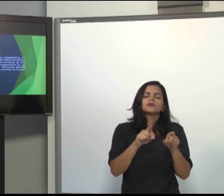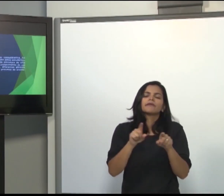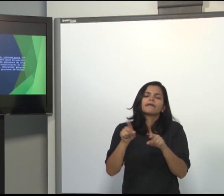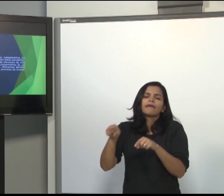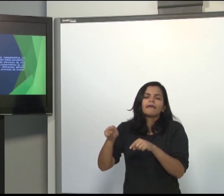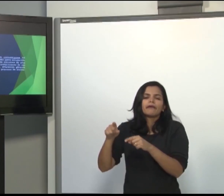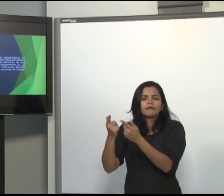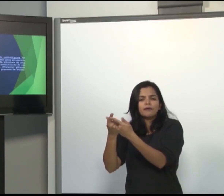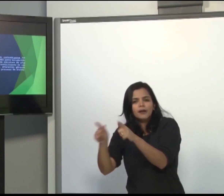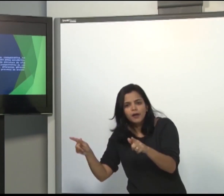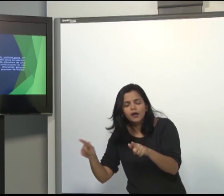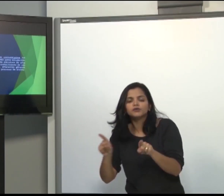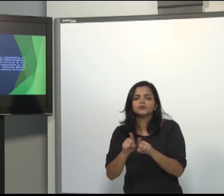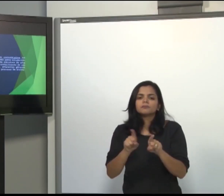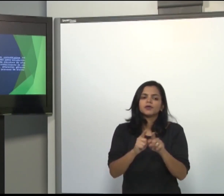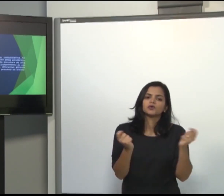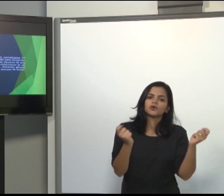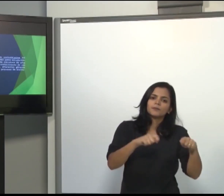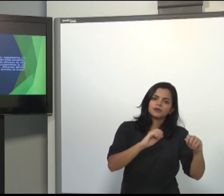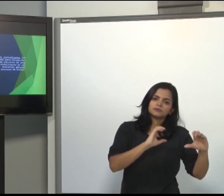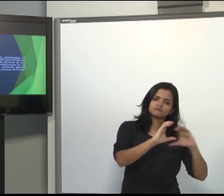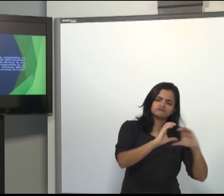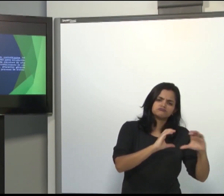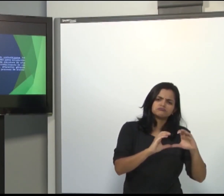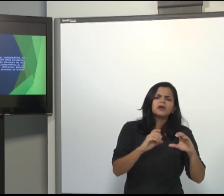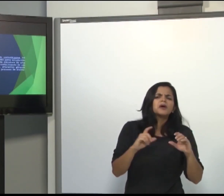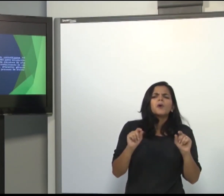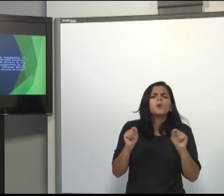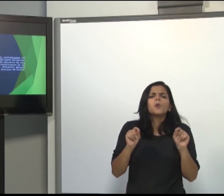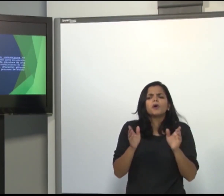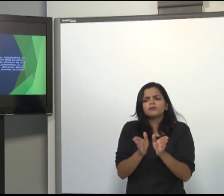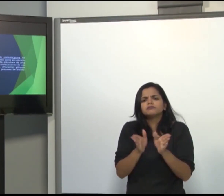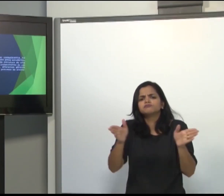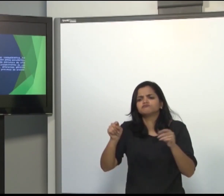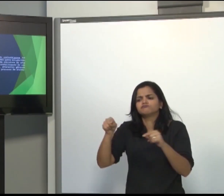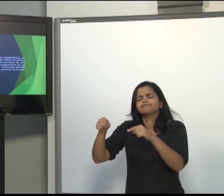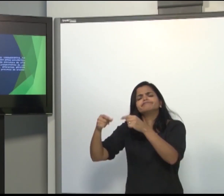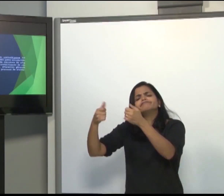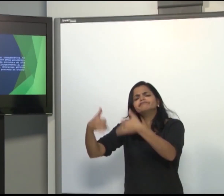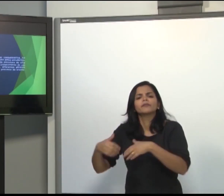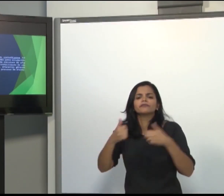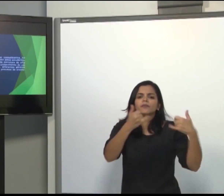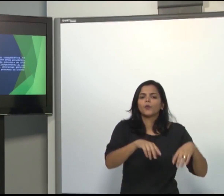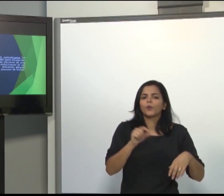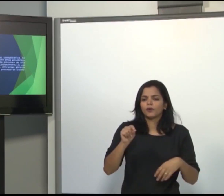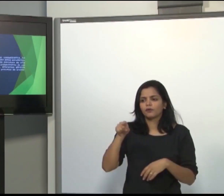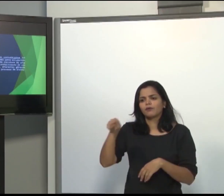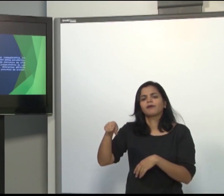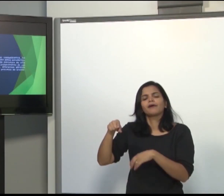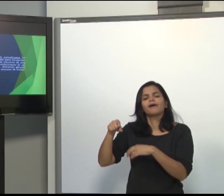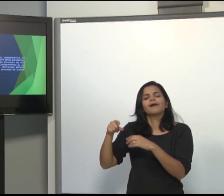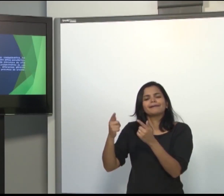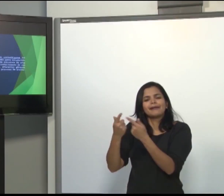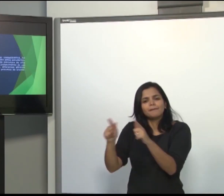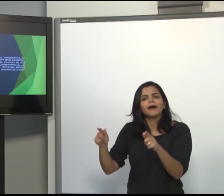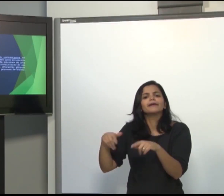Com relação à gramatical, está vinculada às regras gramaticais, verbos, normas, dentre outros. Já